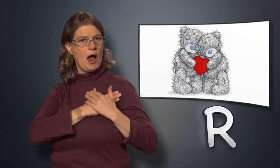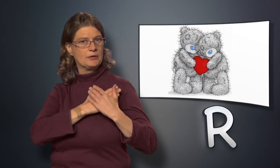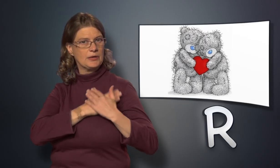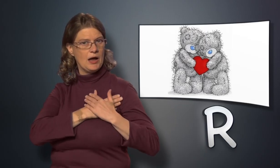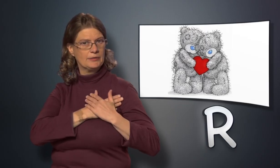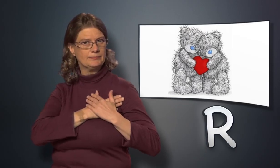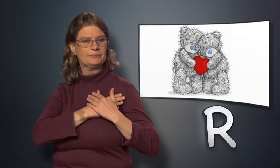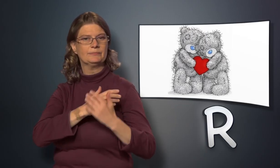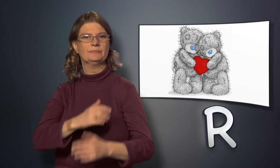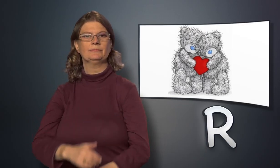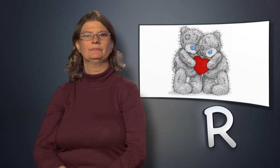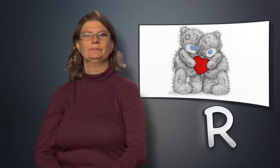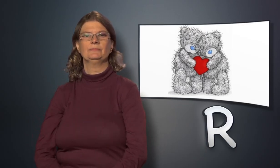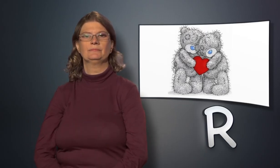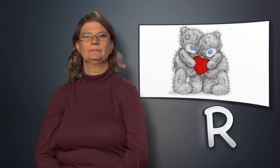R niin kuin rakas.